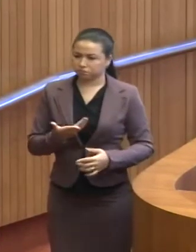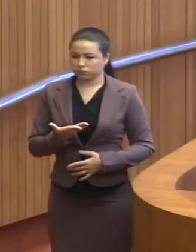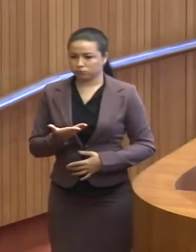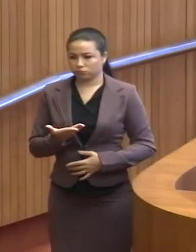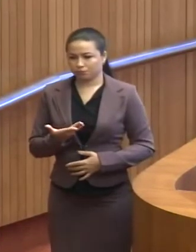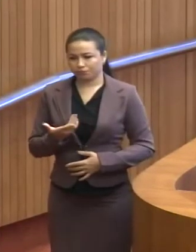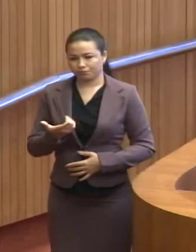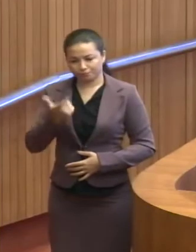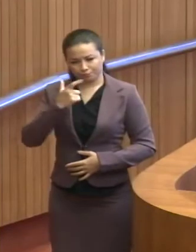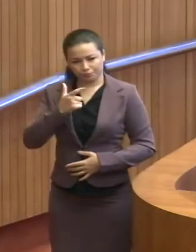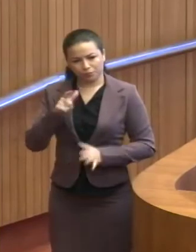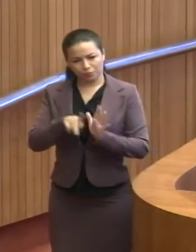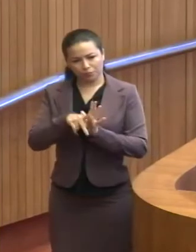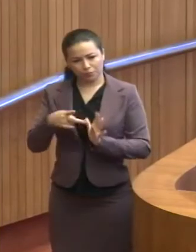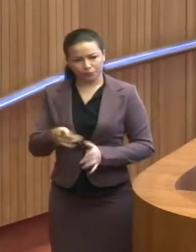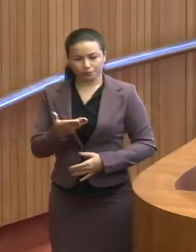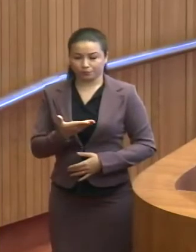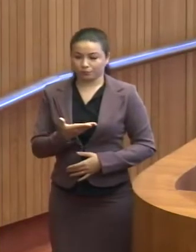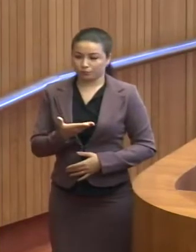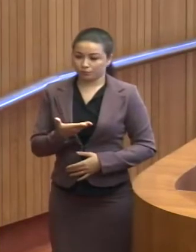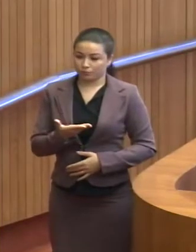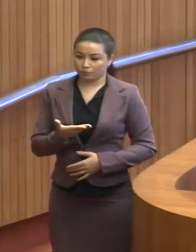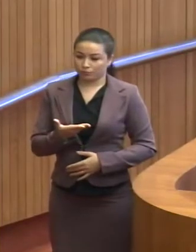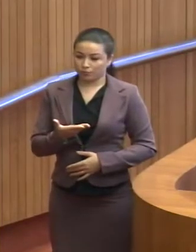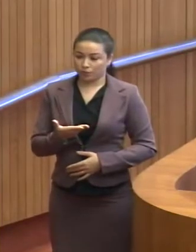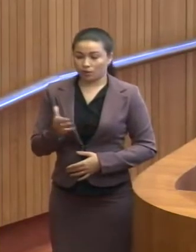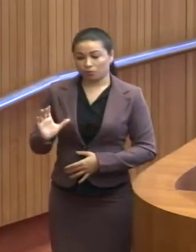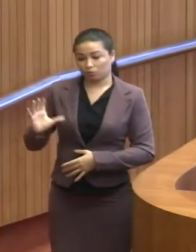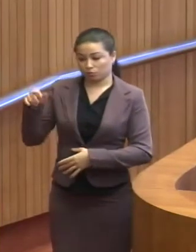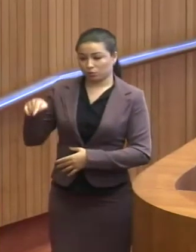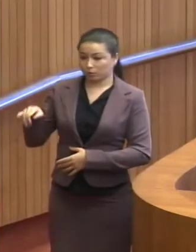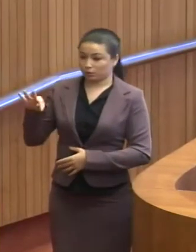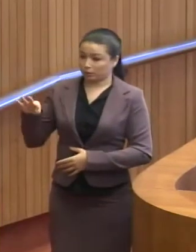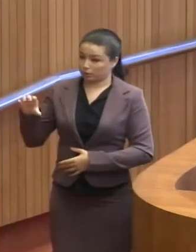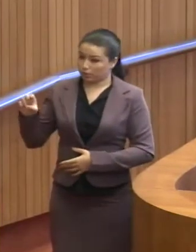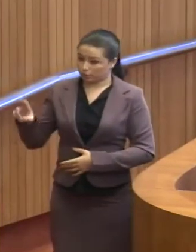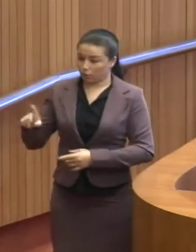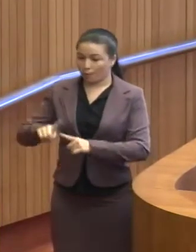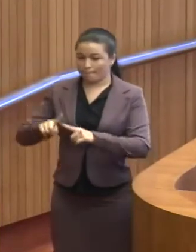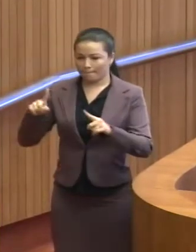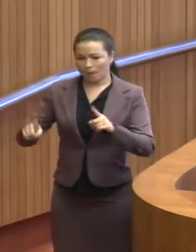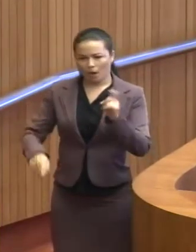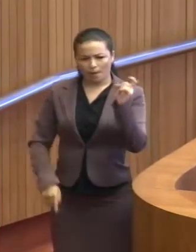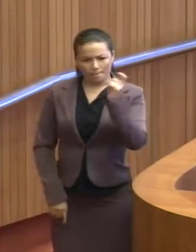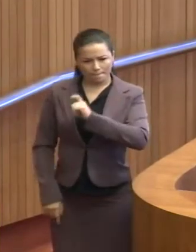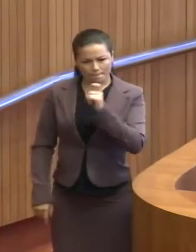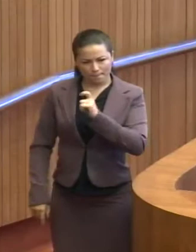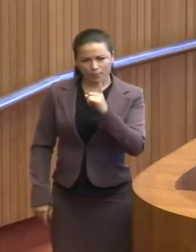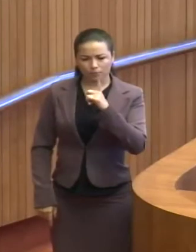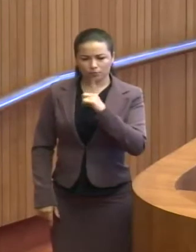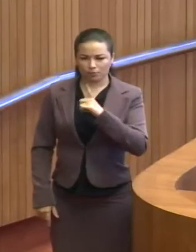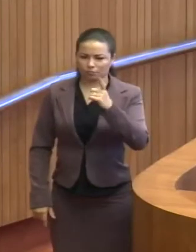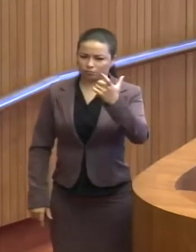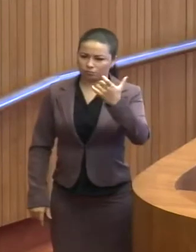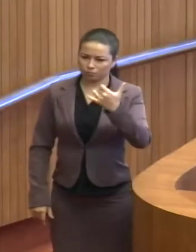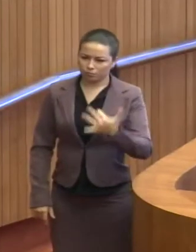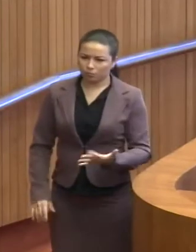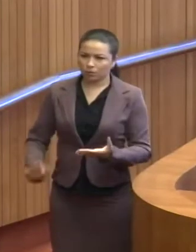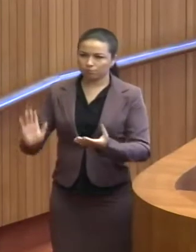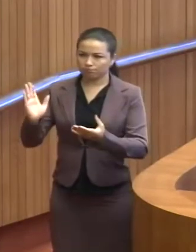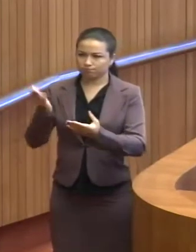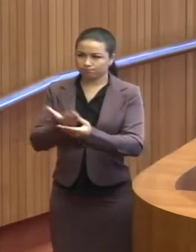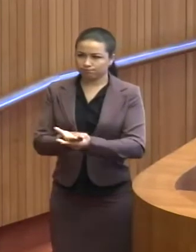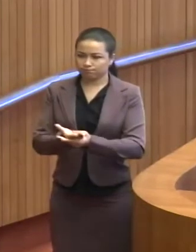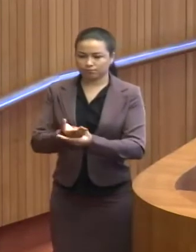os fatos tenham sido dados lá no Tribunal de Contas da União, mas as mentiras que contaram a respeito desse